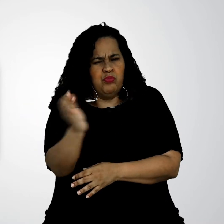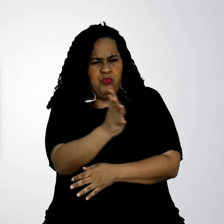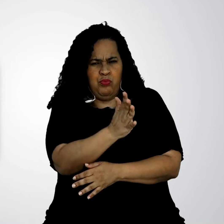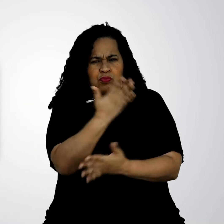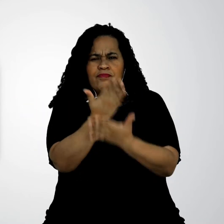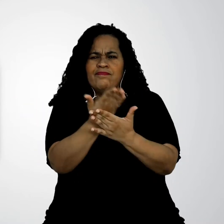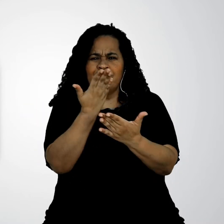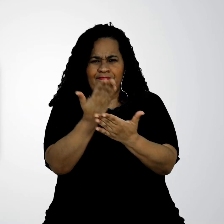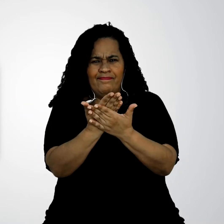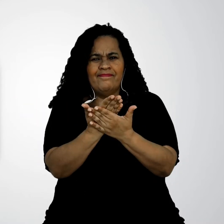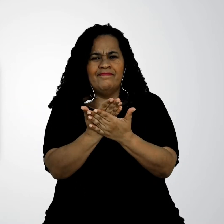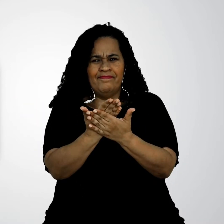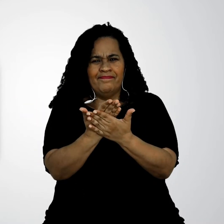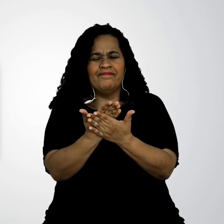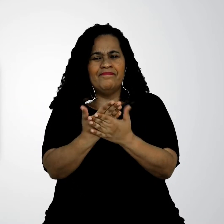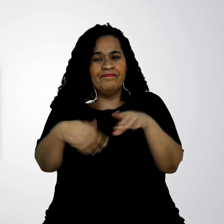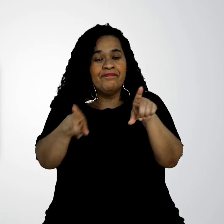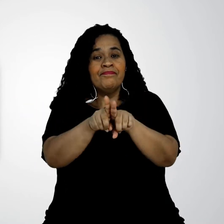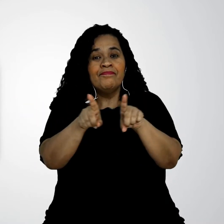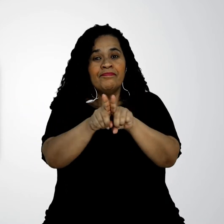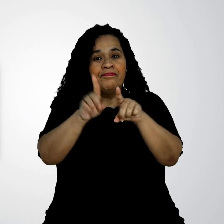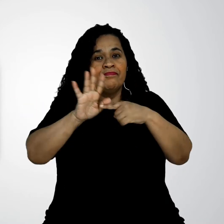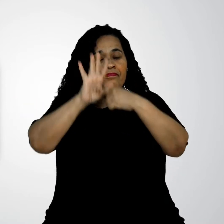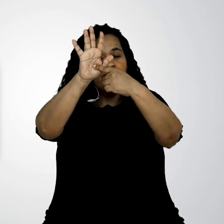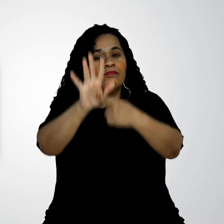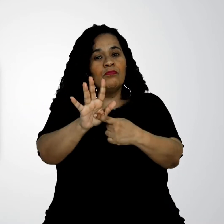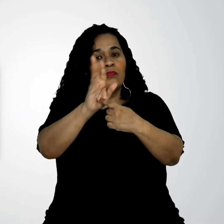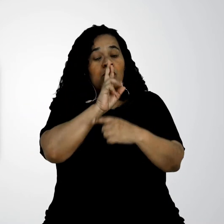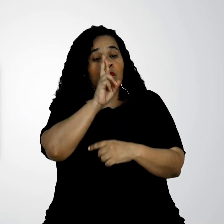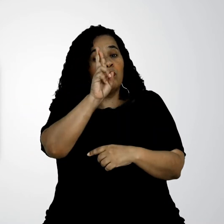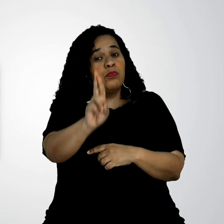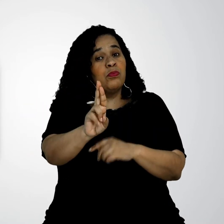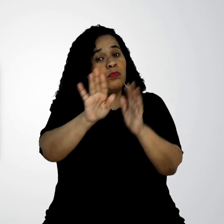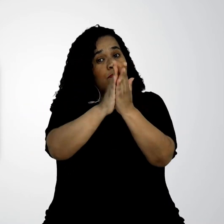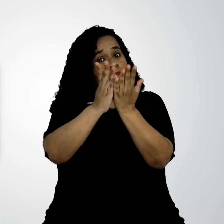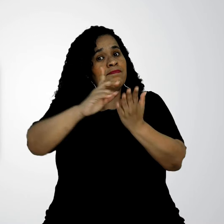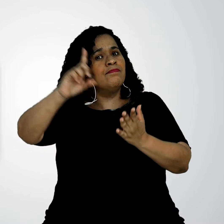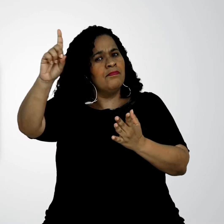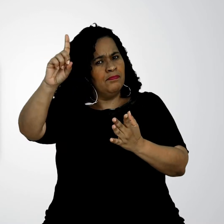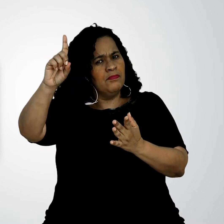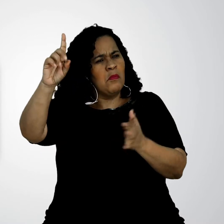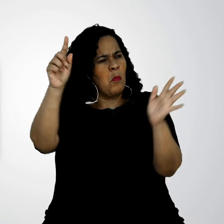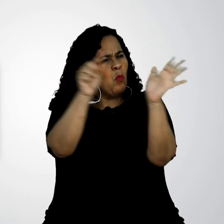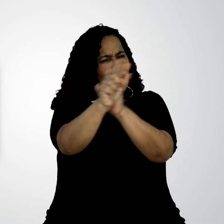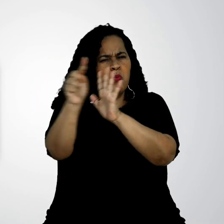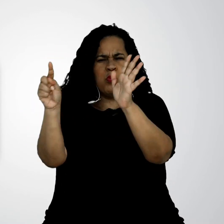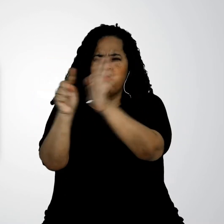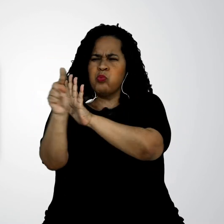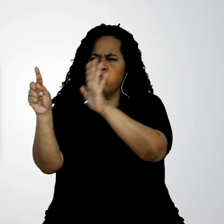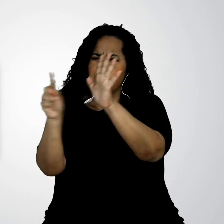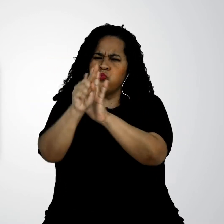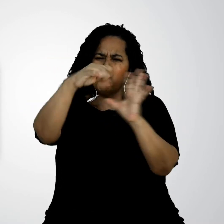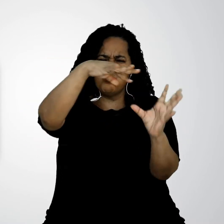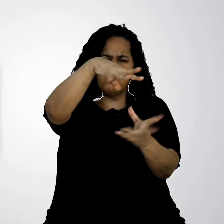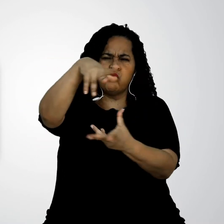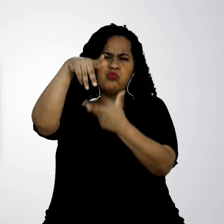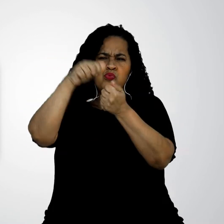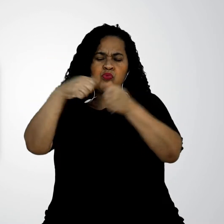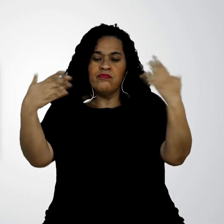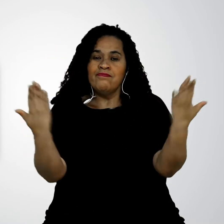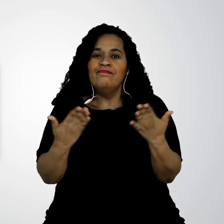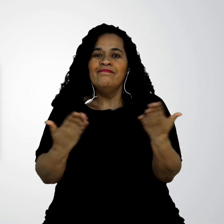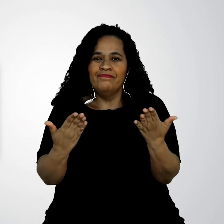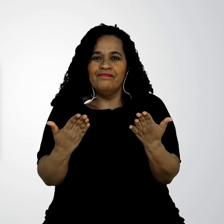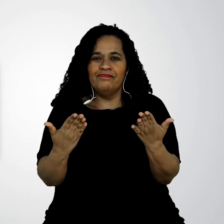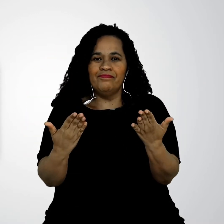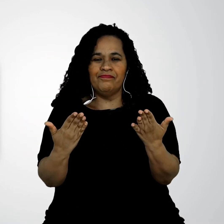e dando respostas bíblicas para algumas questões que são contemporâneas. E